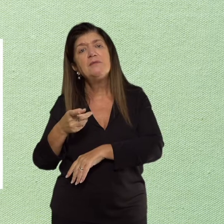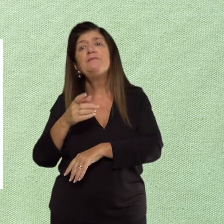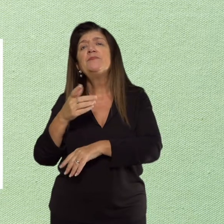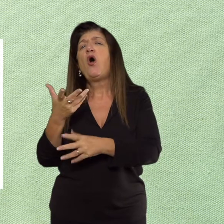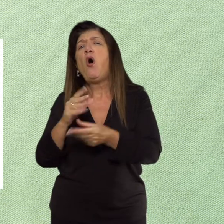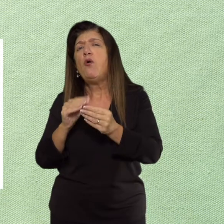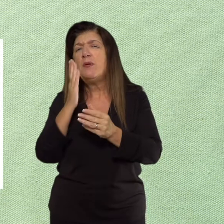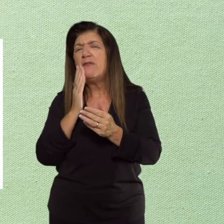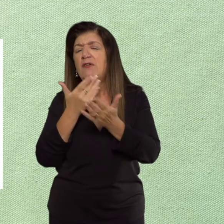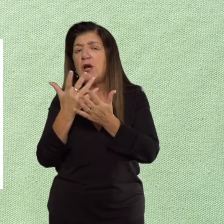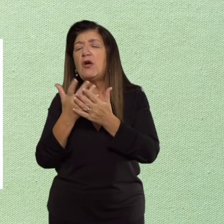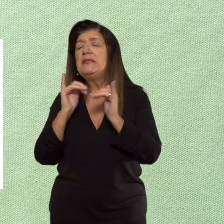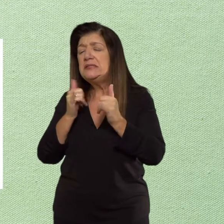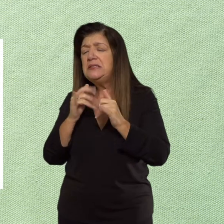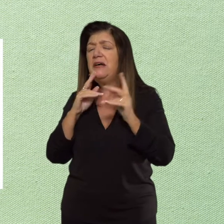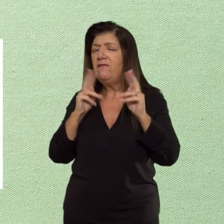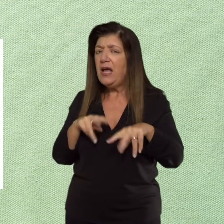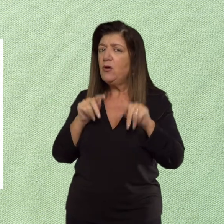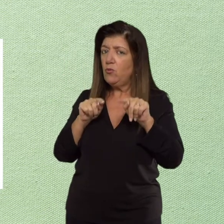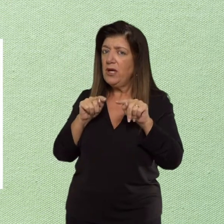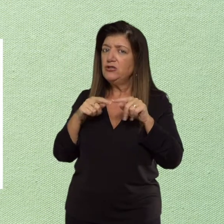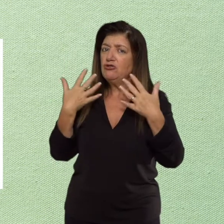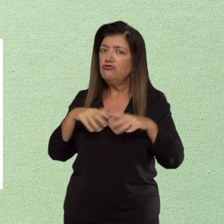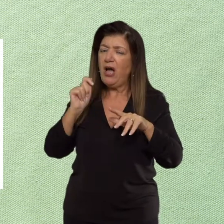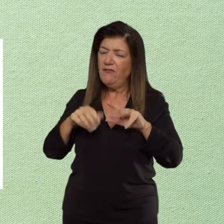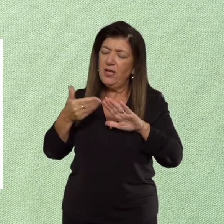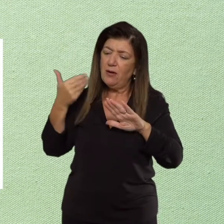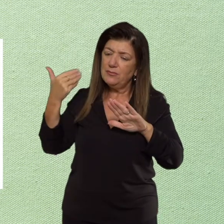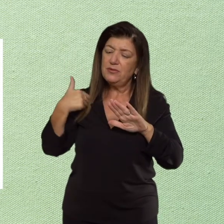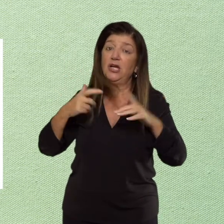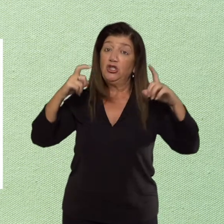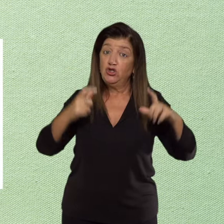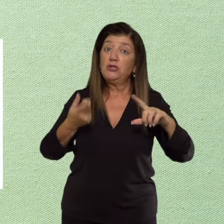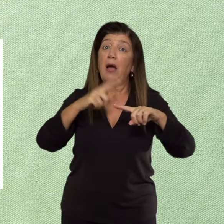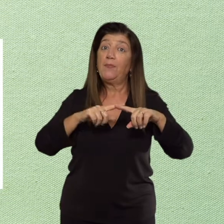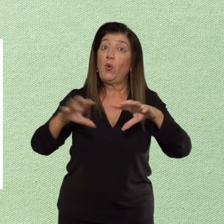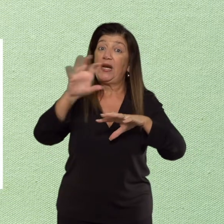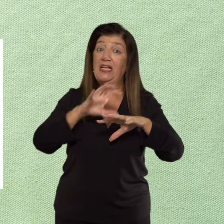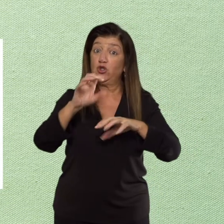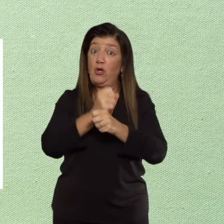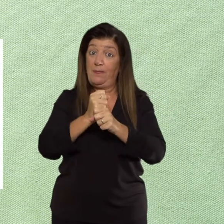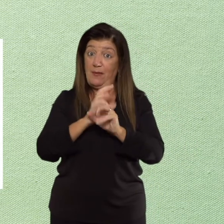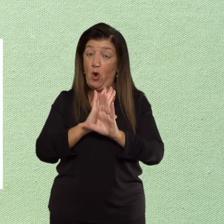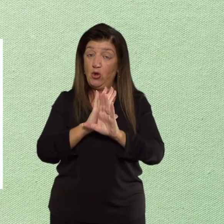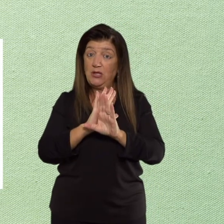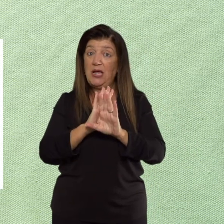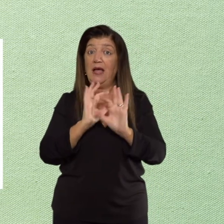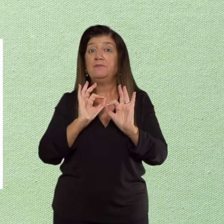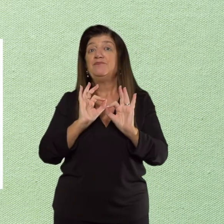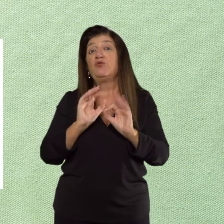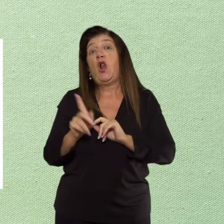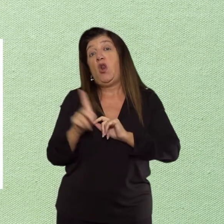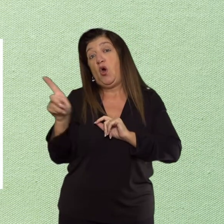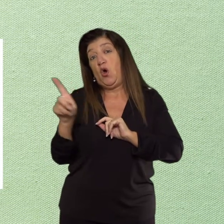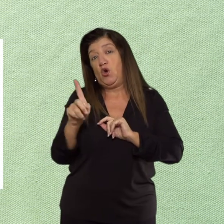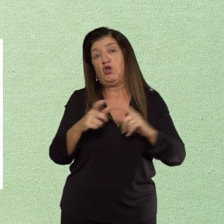mobilità. E noi come città e come regione Piemonte, almeno loro come città e come